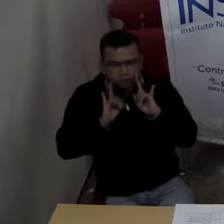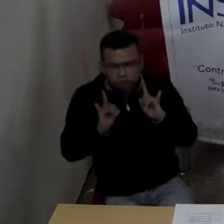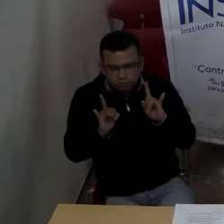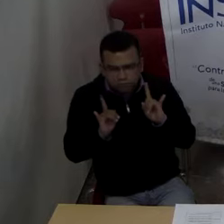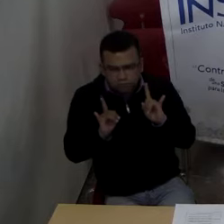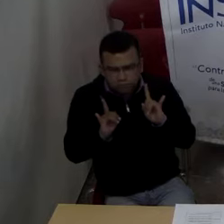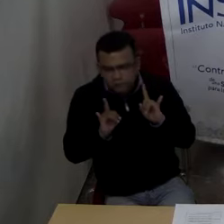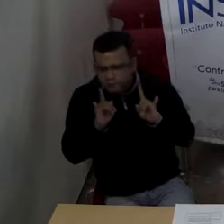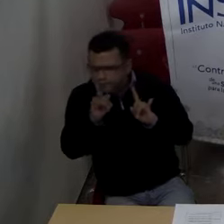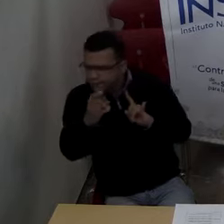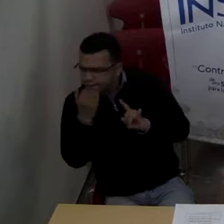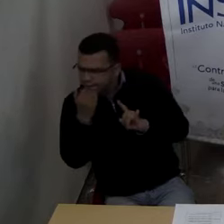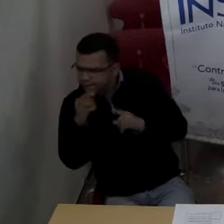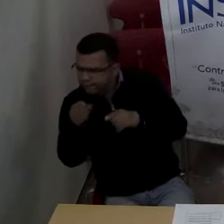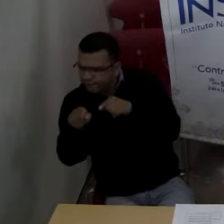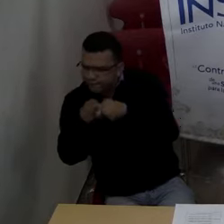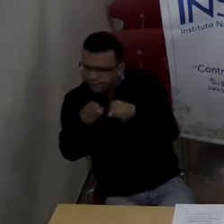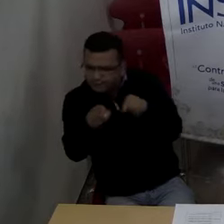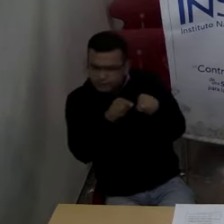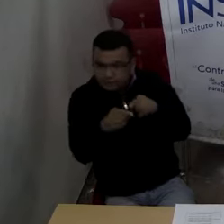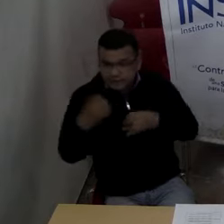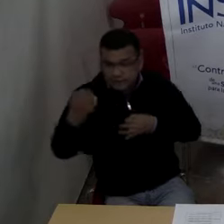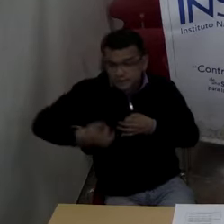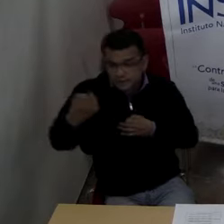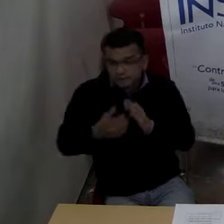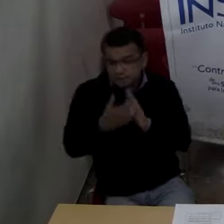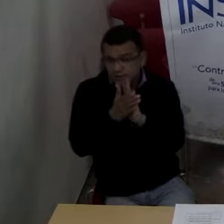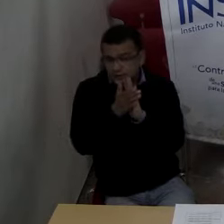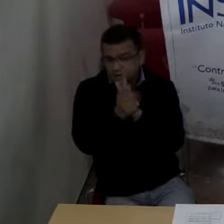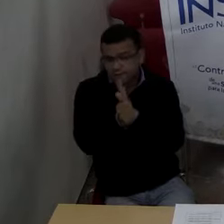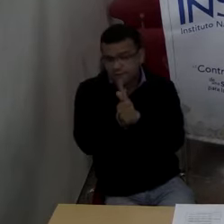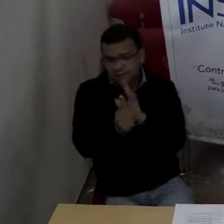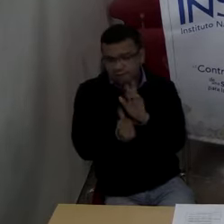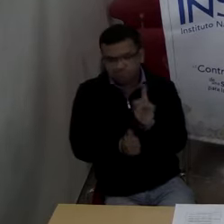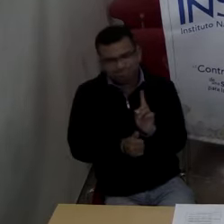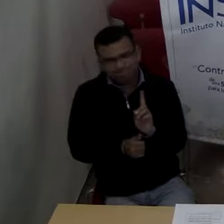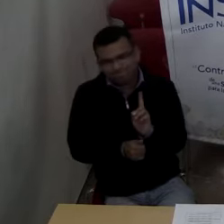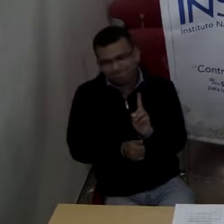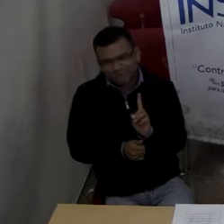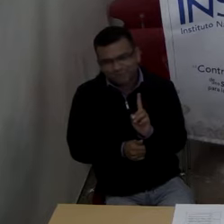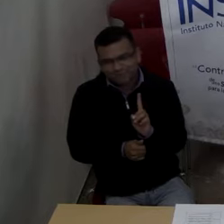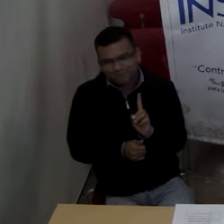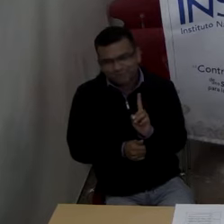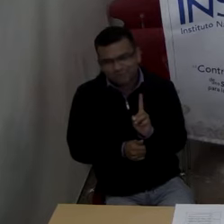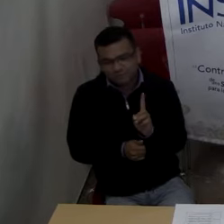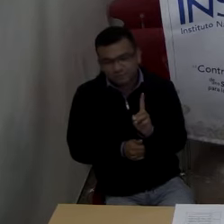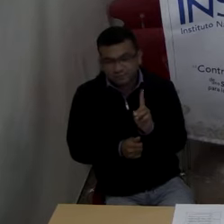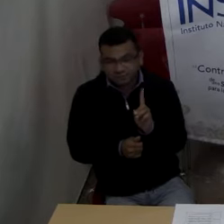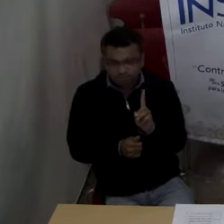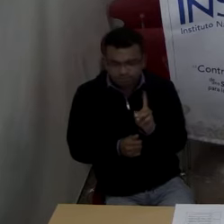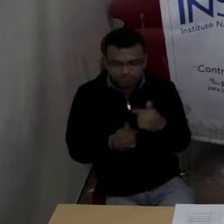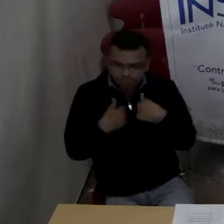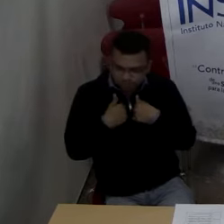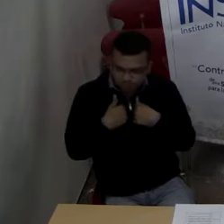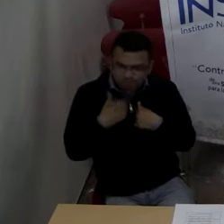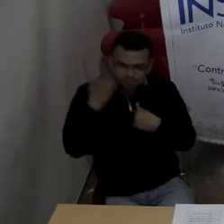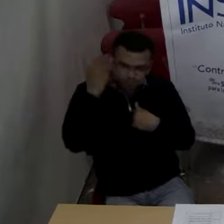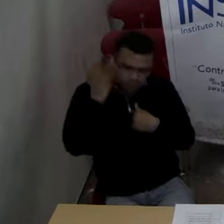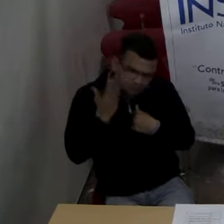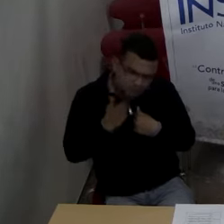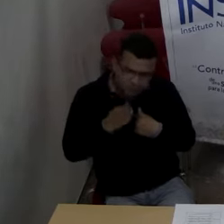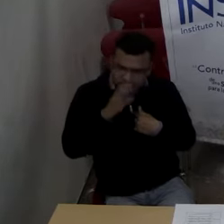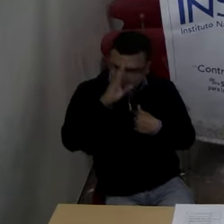o desarrollamos estas habilidades. Si hacemos uso e integramos estas rutinas,